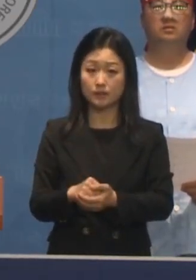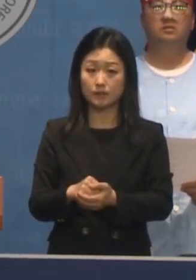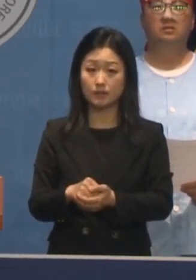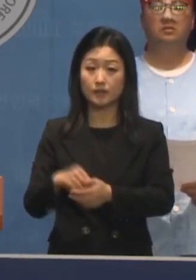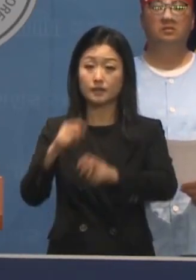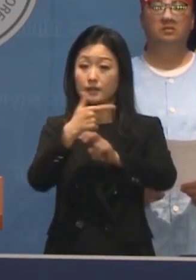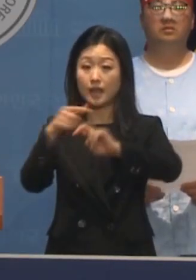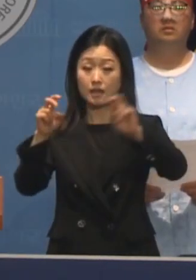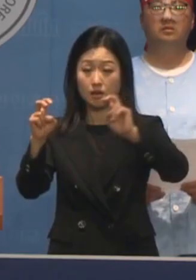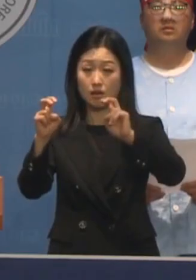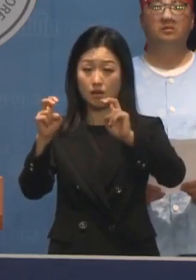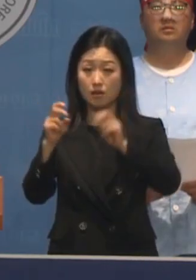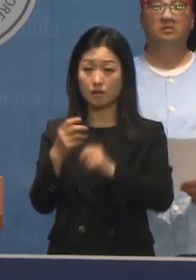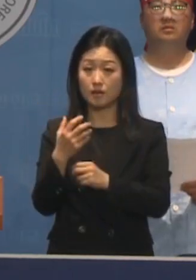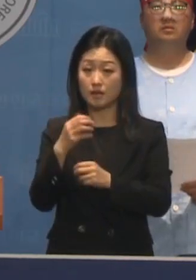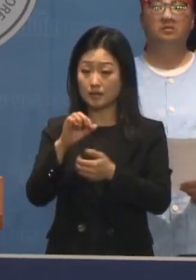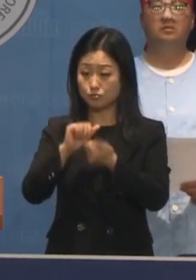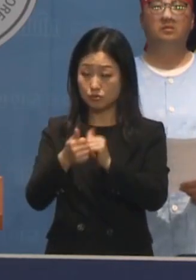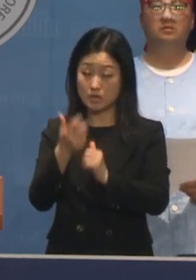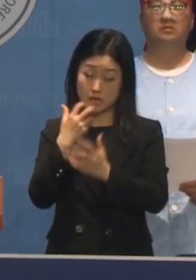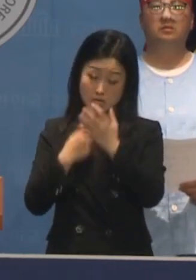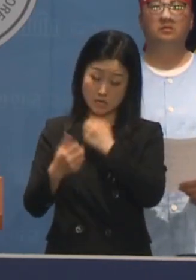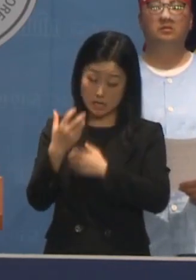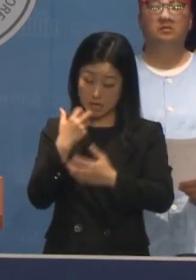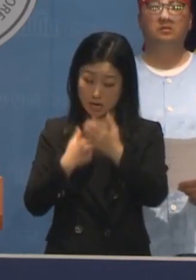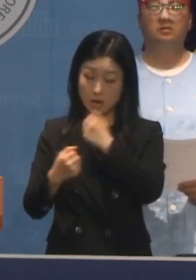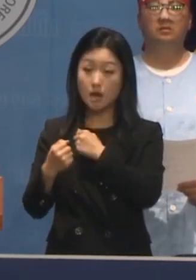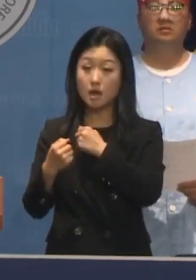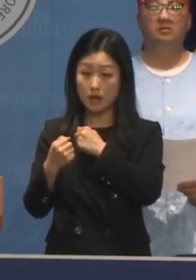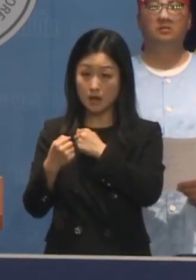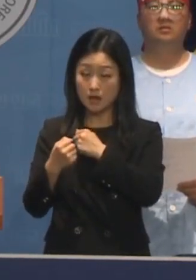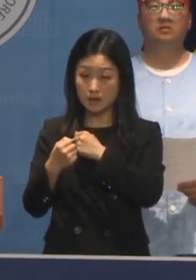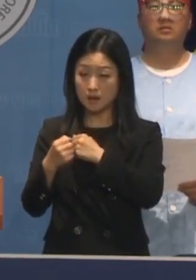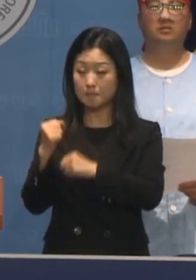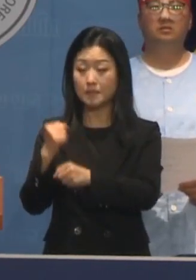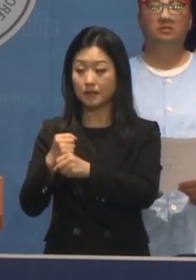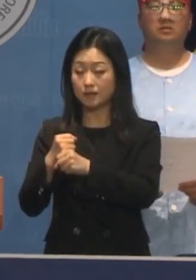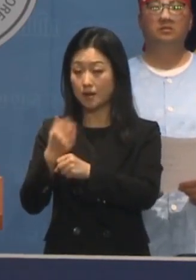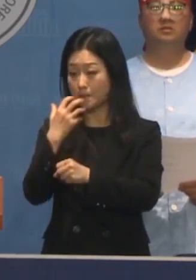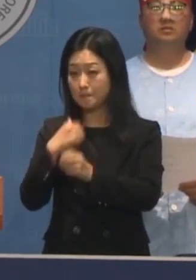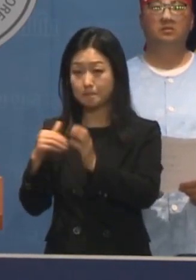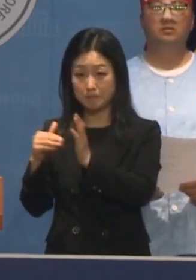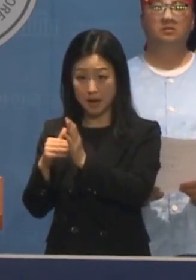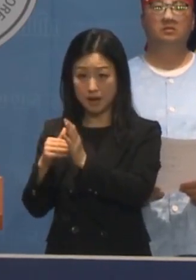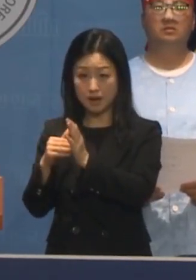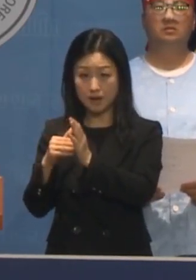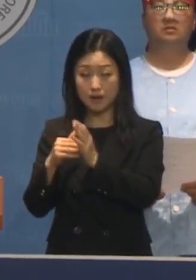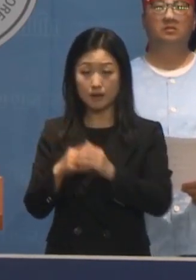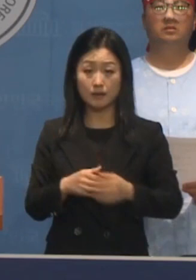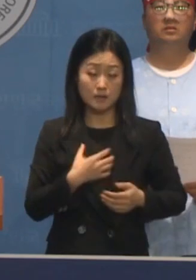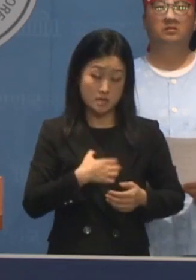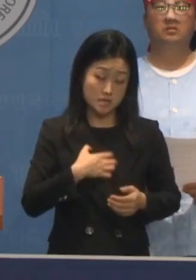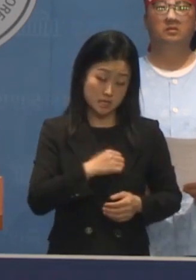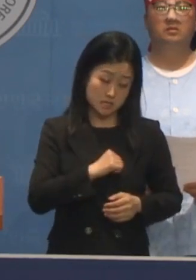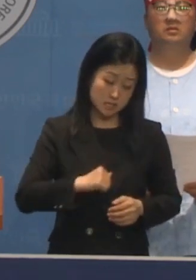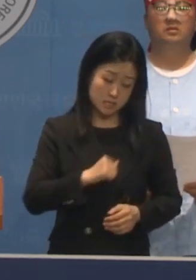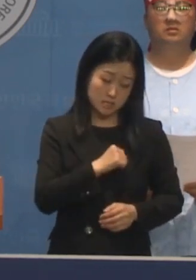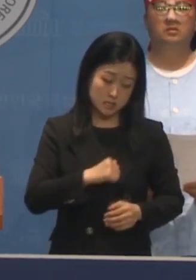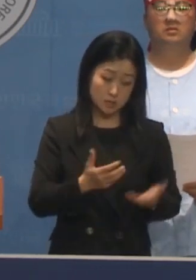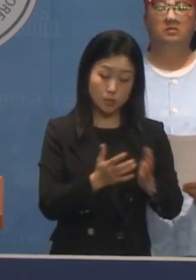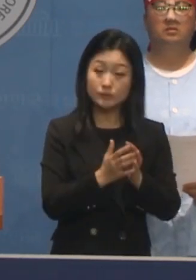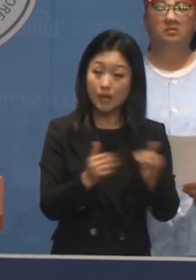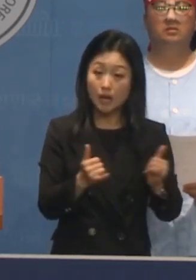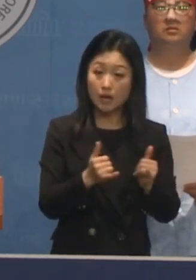자본가는 수십 % 인상된 연봉을 스스로 챙기면서 그간 고통을 감내한